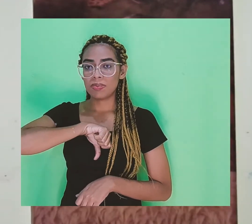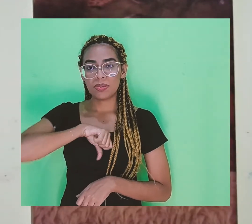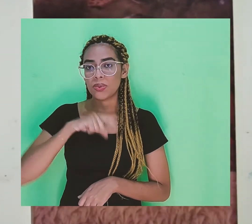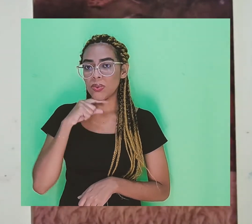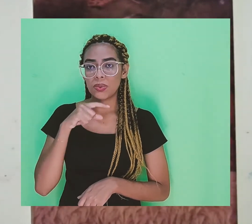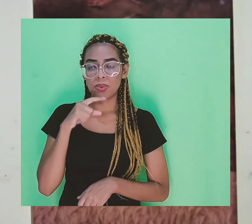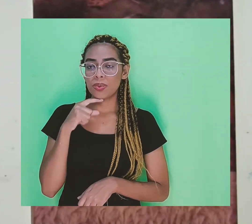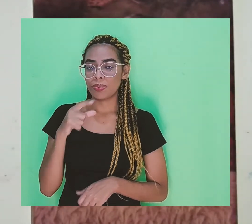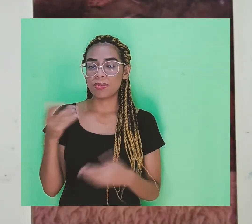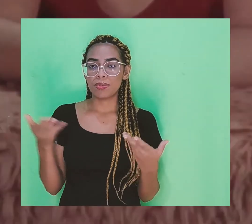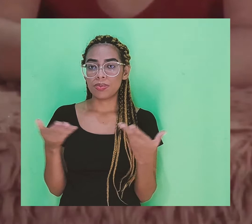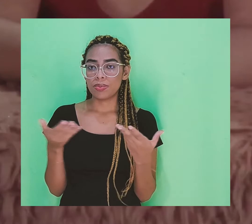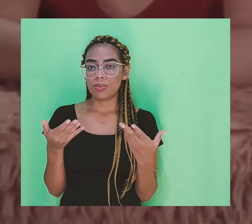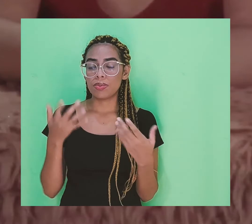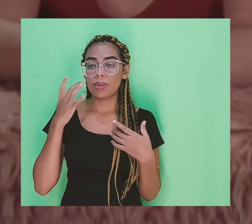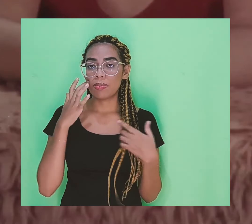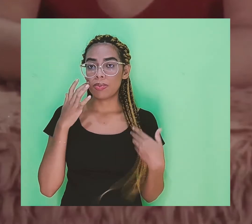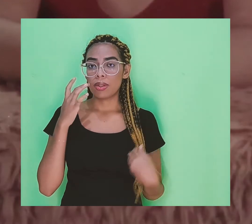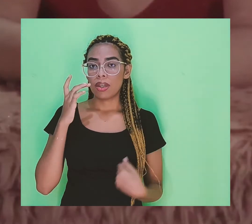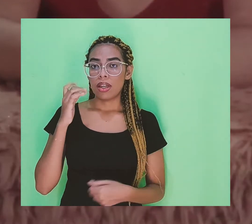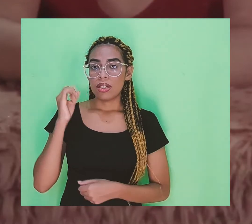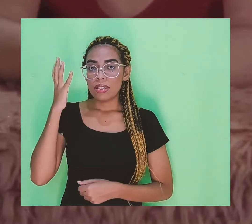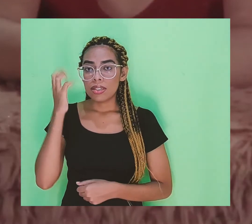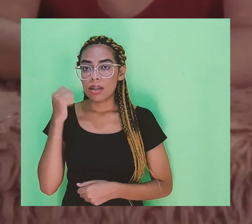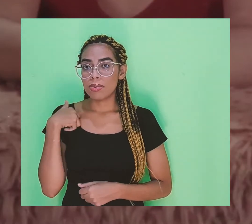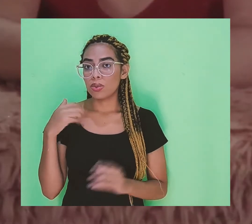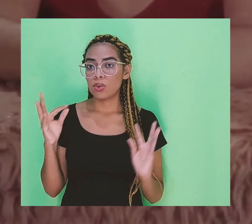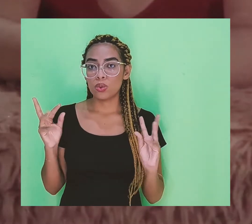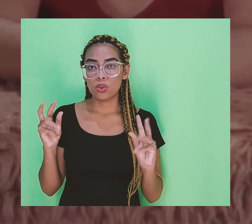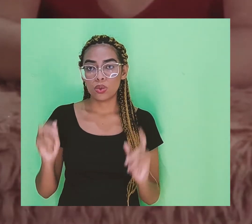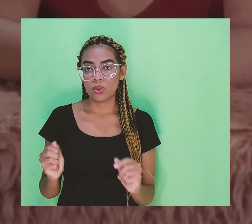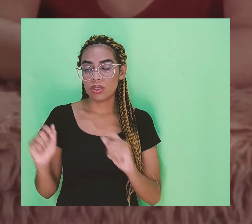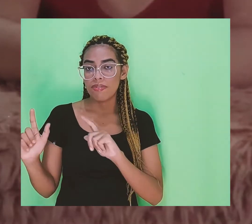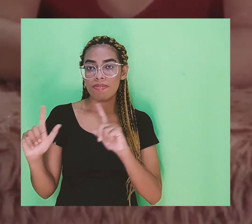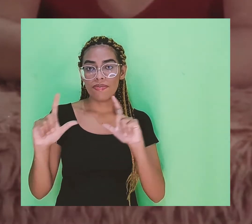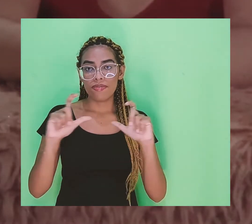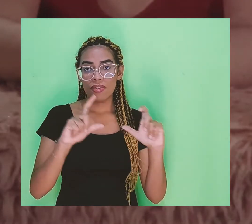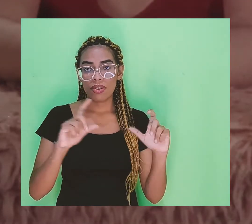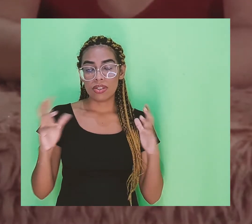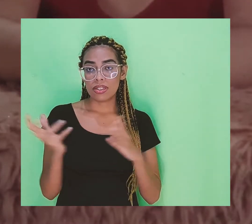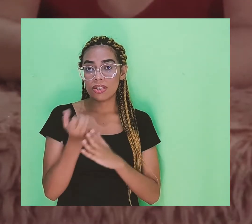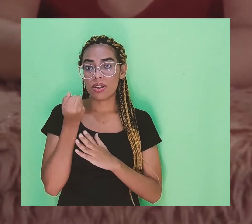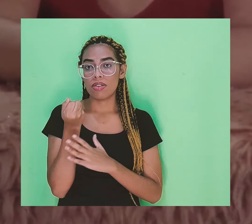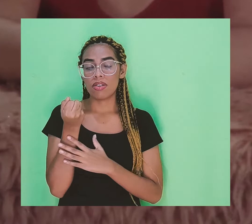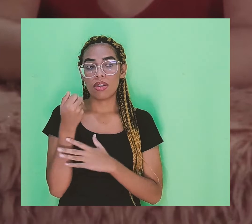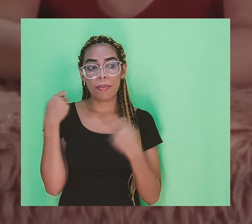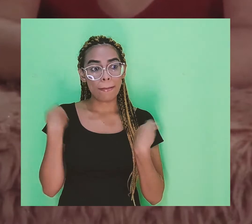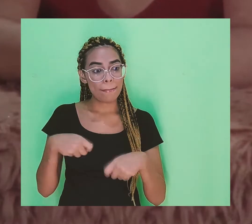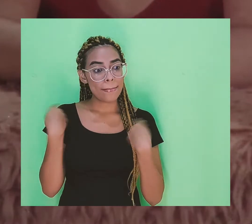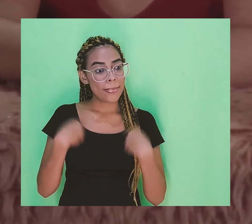mais cedo, eu acho que é uma coisa de mãe, não sei. Apesar de todas as fotos que eu faço dela estarem salvas na nuvem, eu tenho